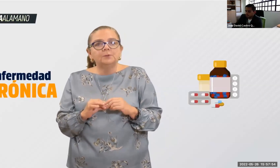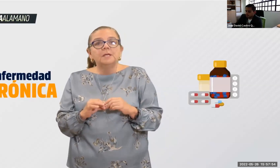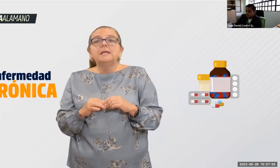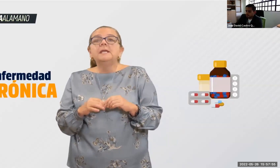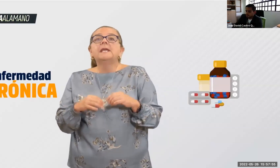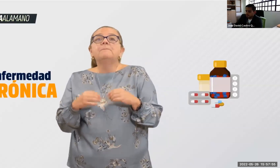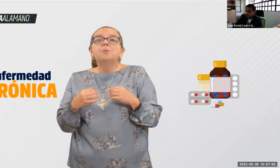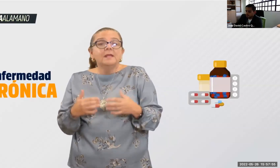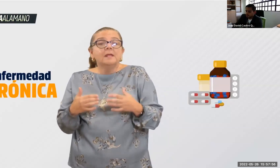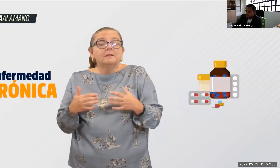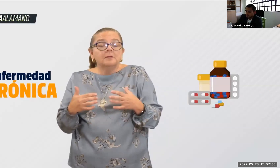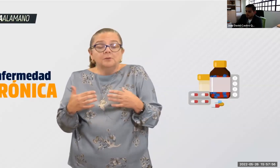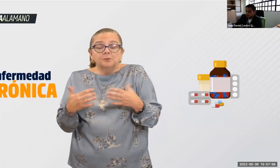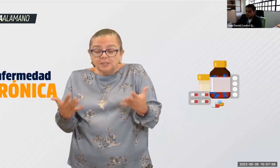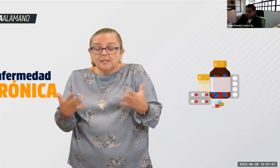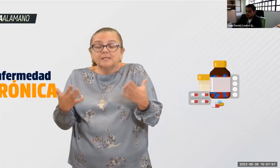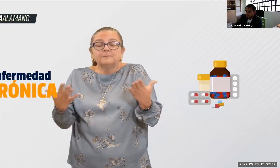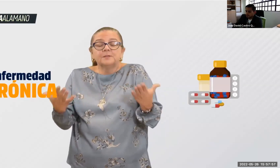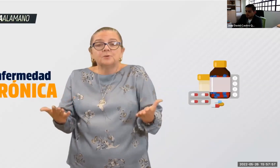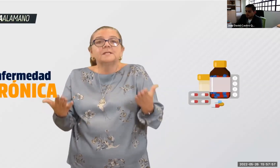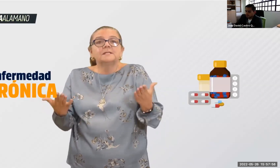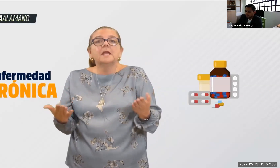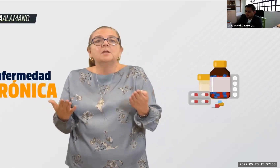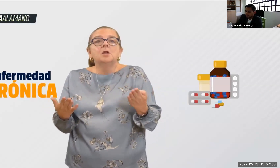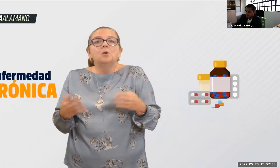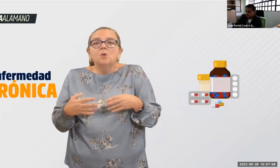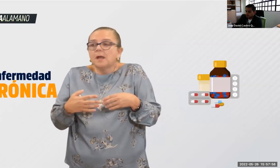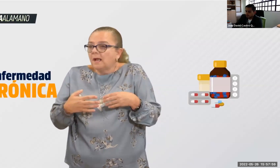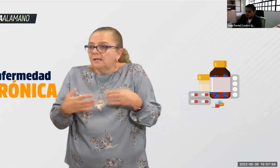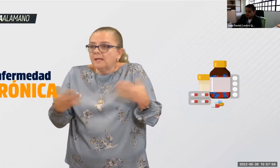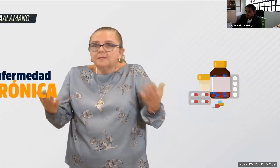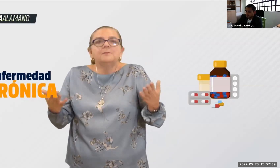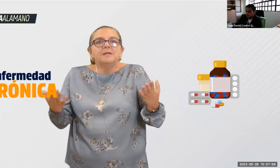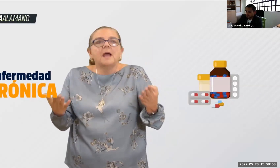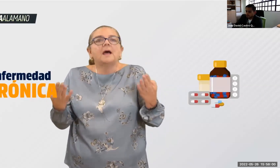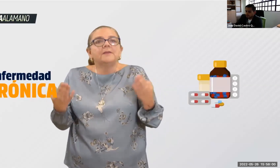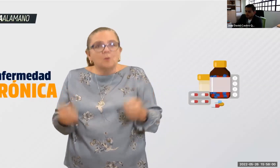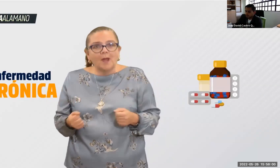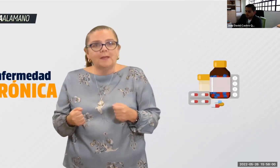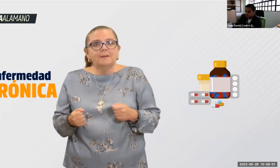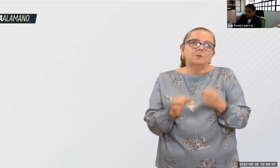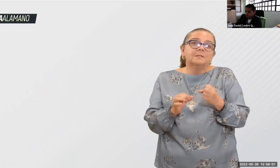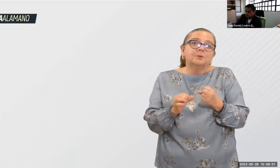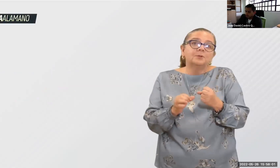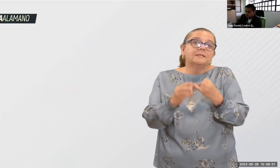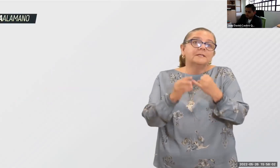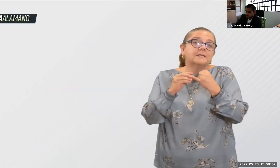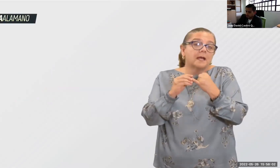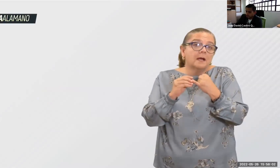y que puede inducir que las personas tengan una calidad de vida adecuada. Lo más importante es que saca